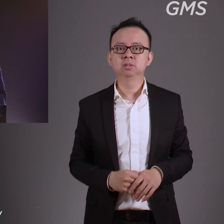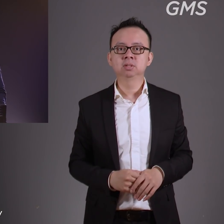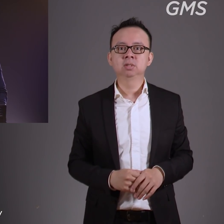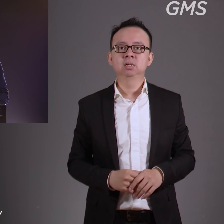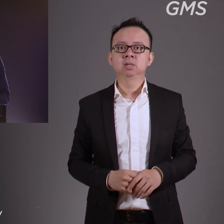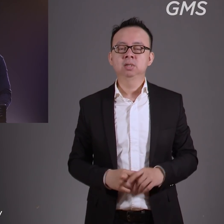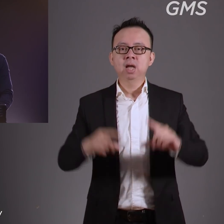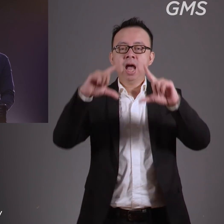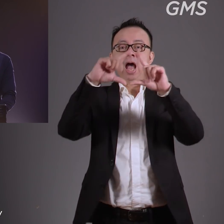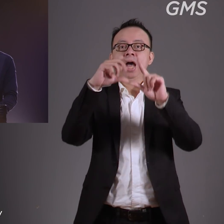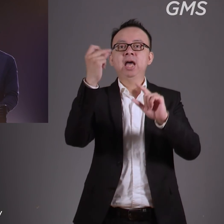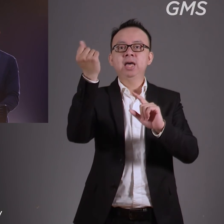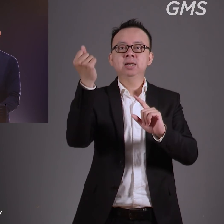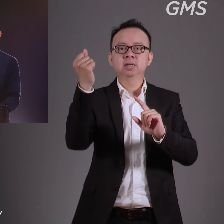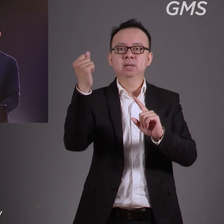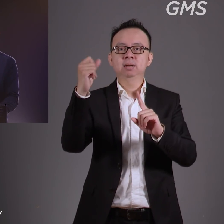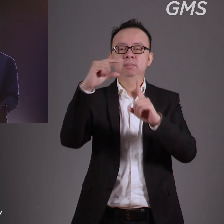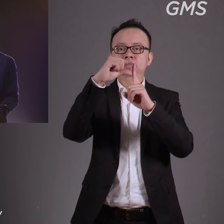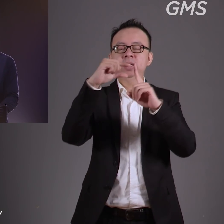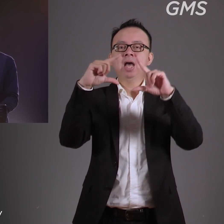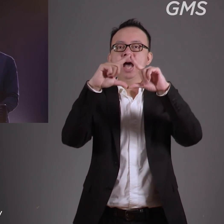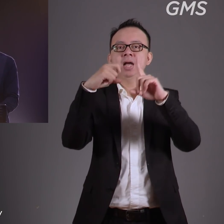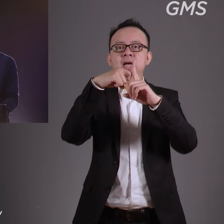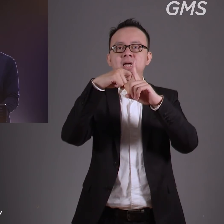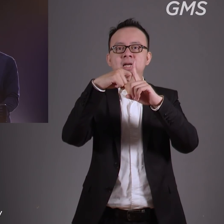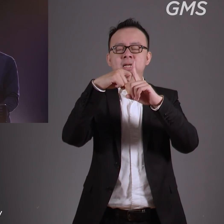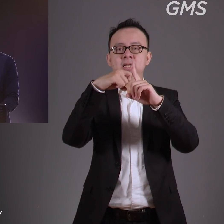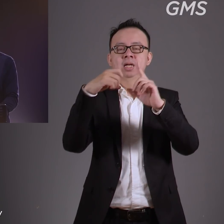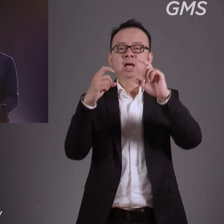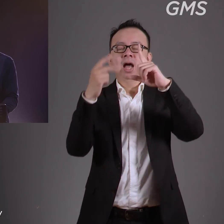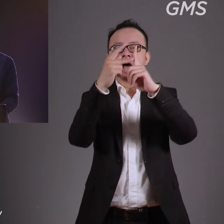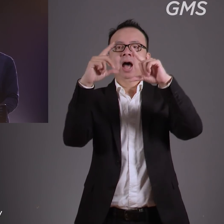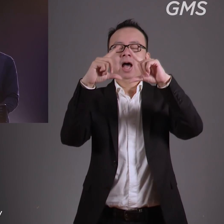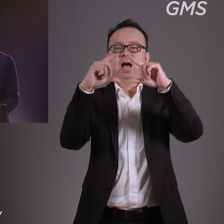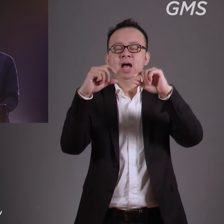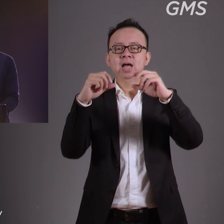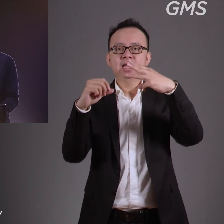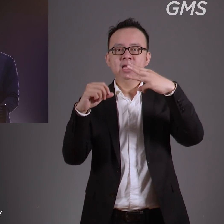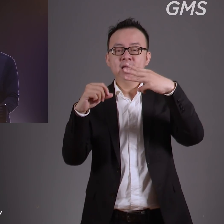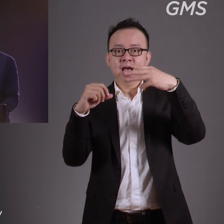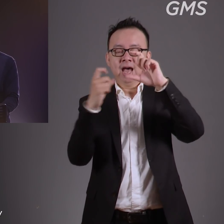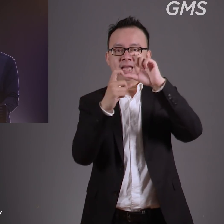ini adalah nenek moyangnya ras Ibrani dan Arab.